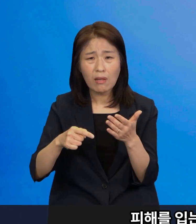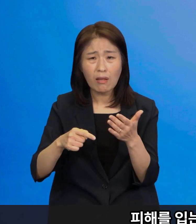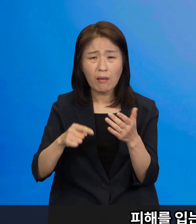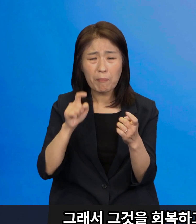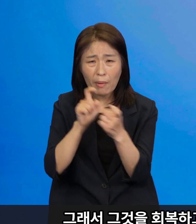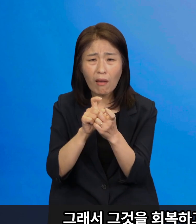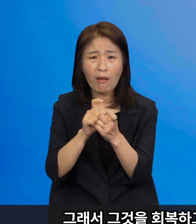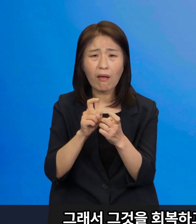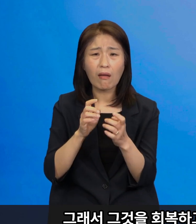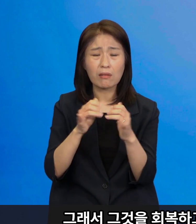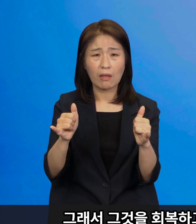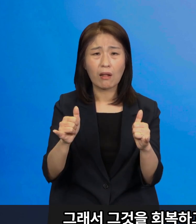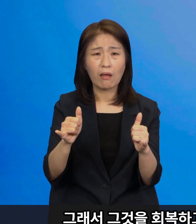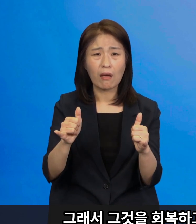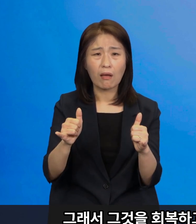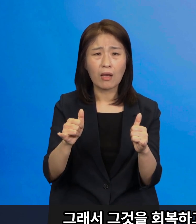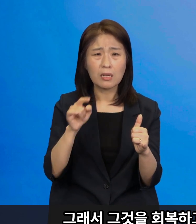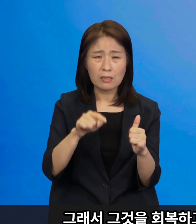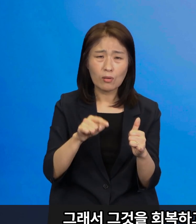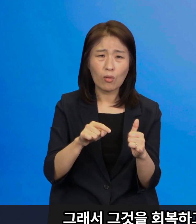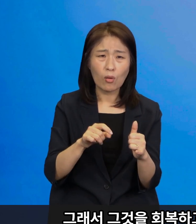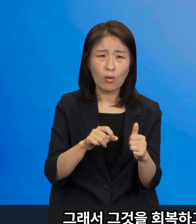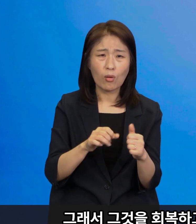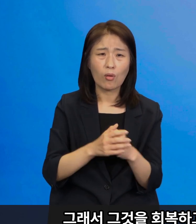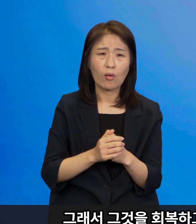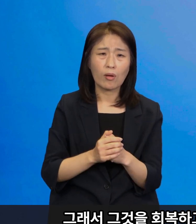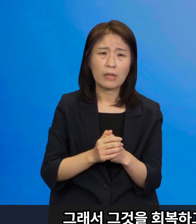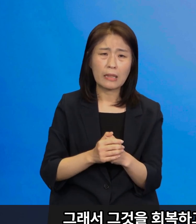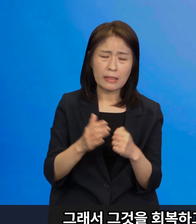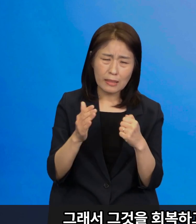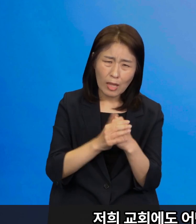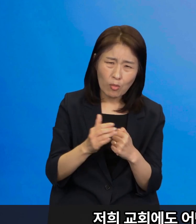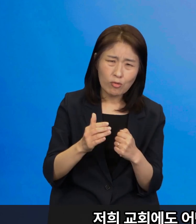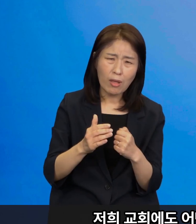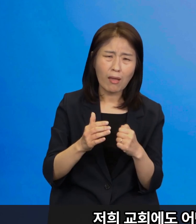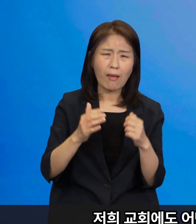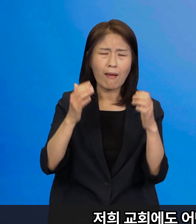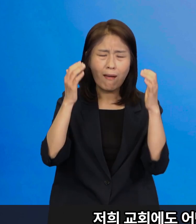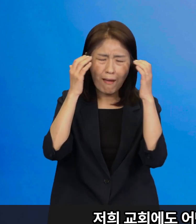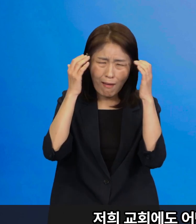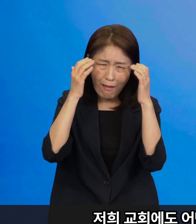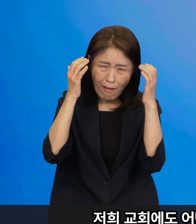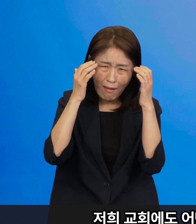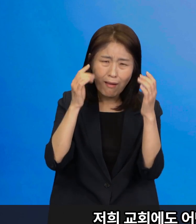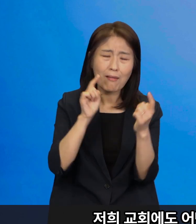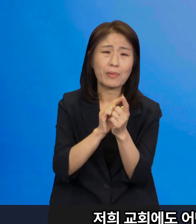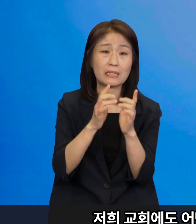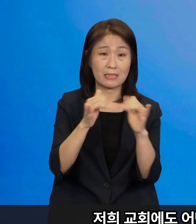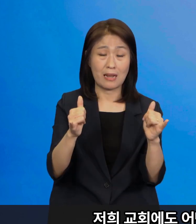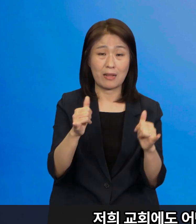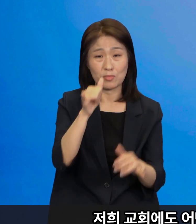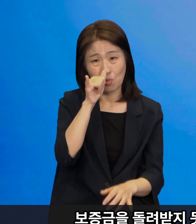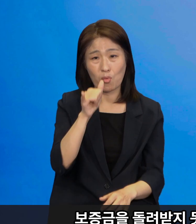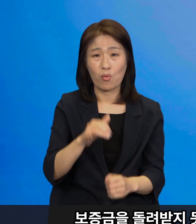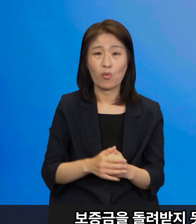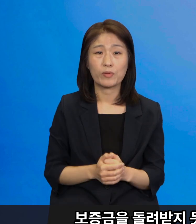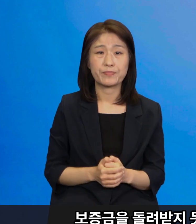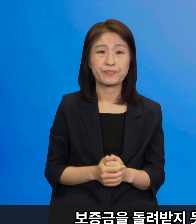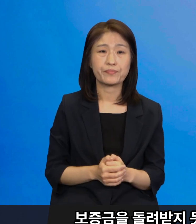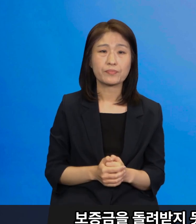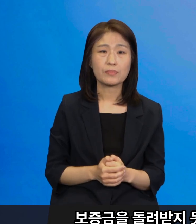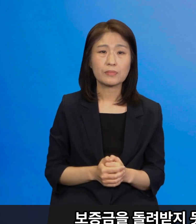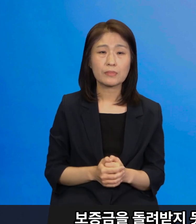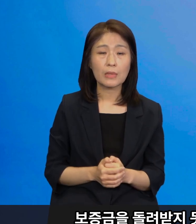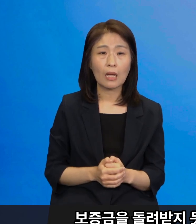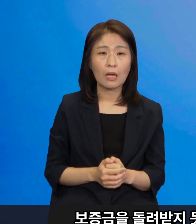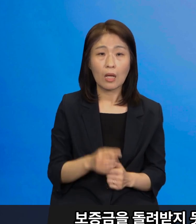입는 경우, 그래서 그것을 회복하고자 고군분투하는 사람들이 있어요. 저희 교회에도 어떤 분이 그 부탁을 하신 거예요. 이 보증금을